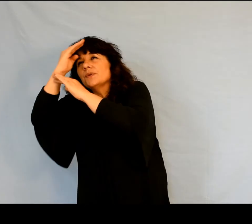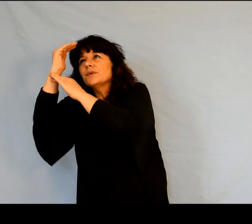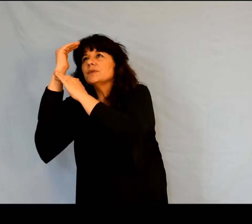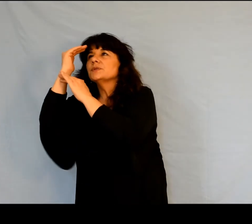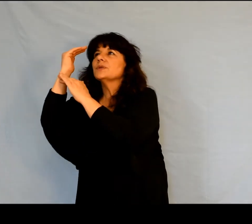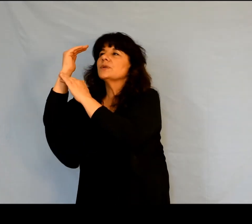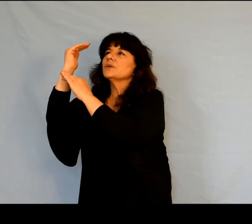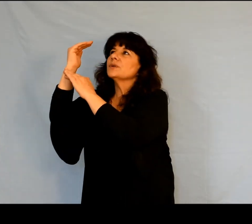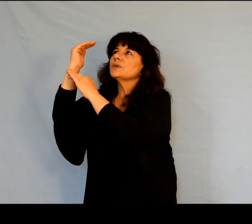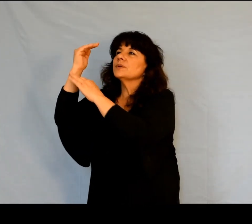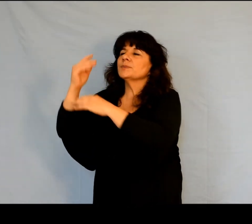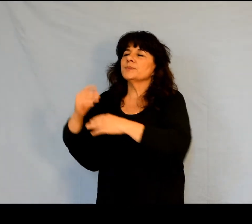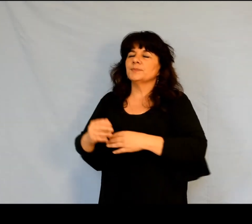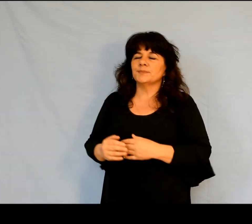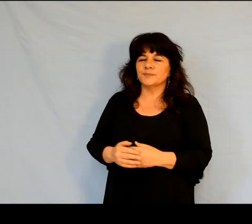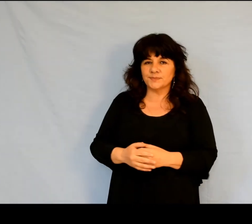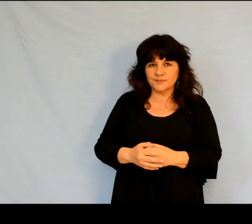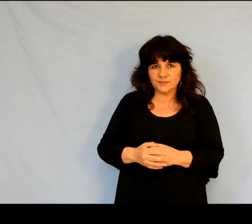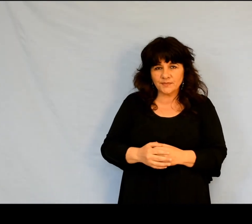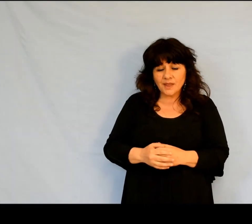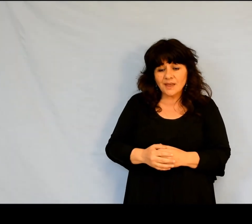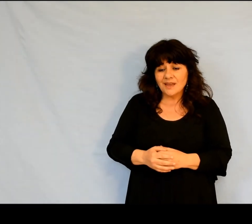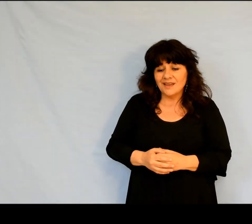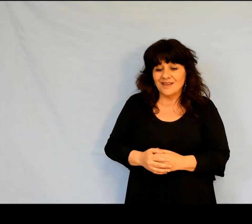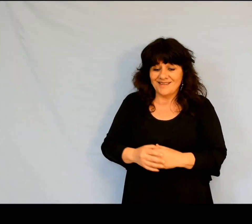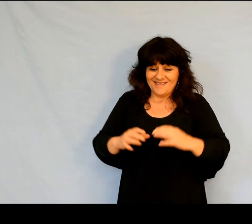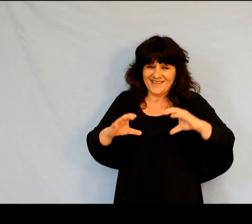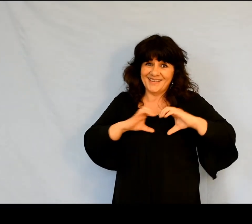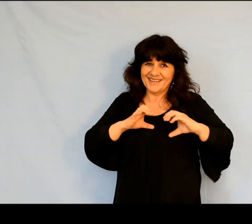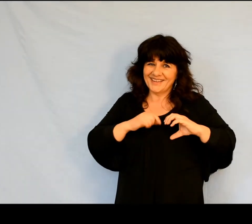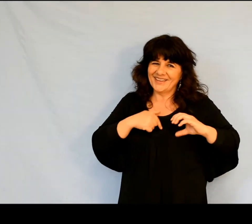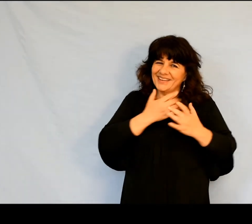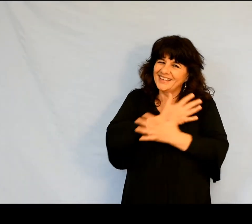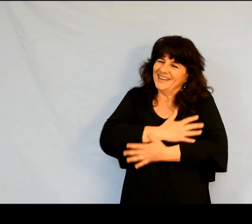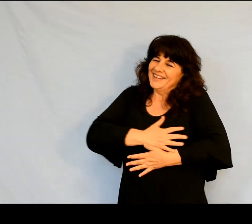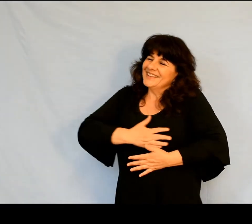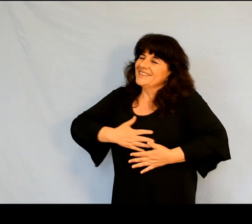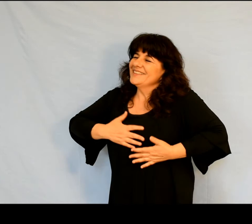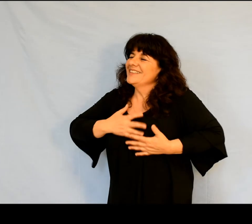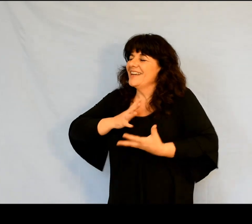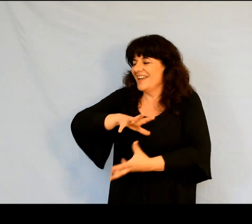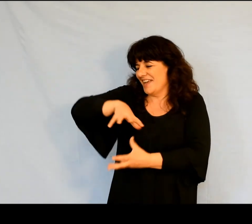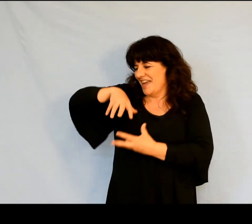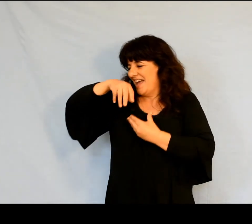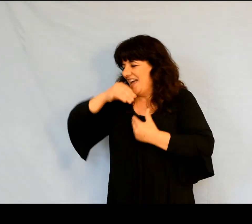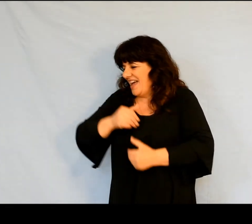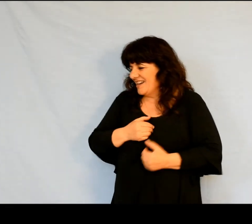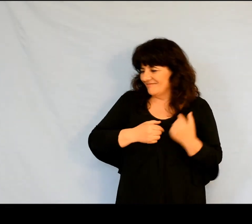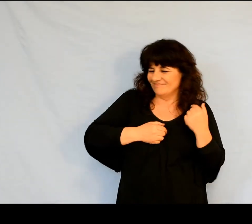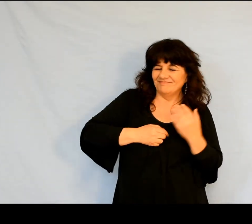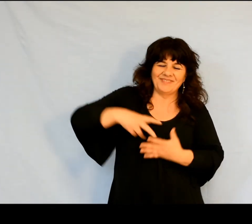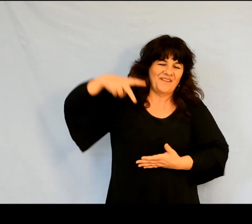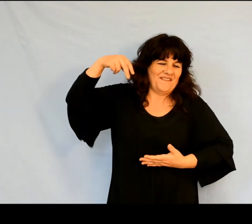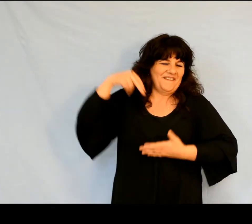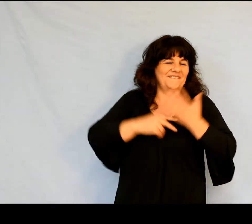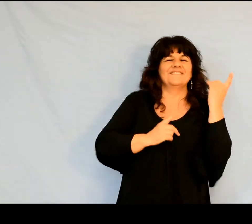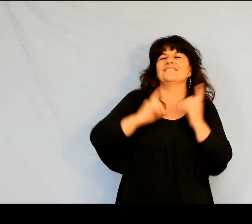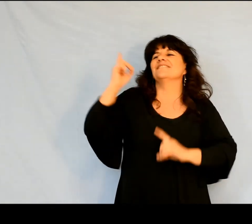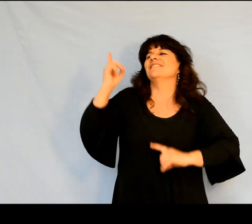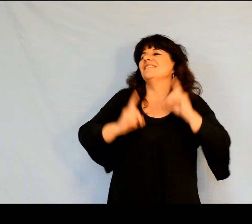refuge. Mon cœur exulte, mon âme est en fête. Ma chair elle-même